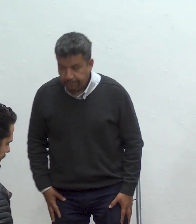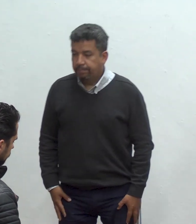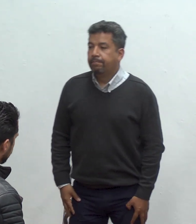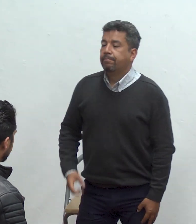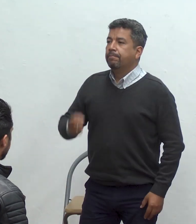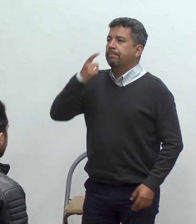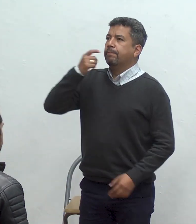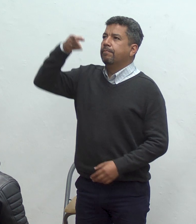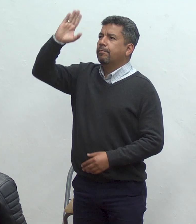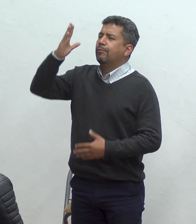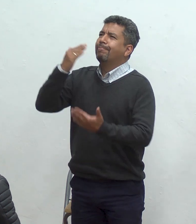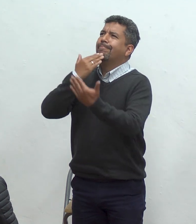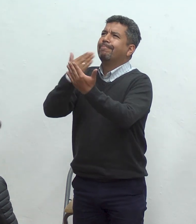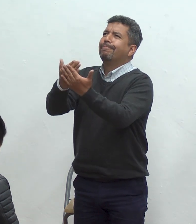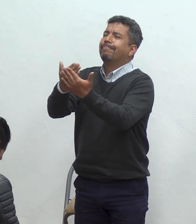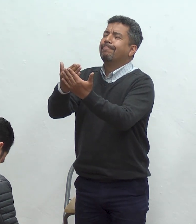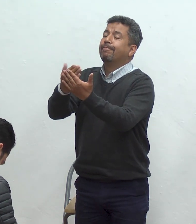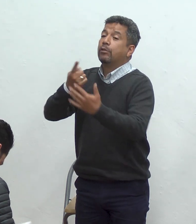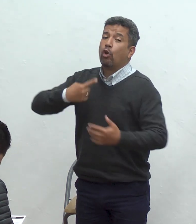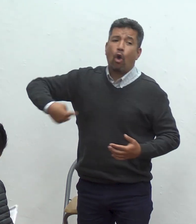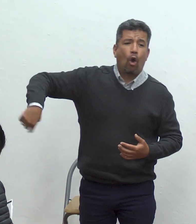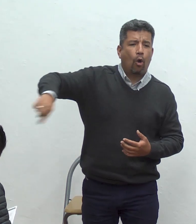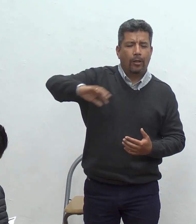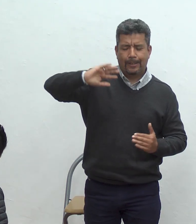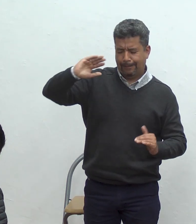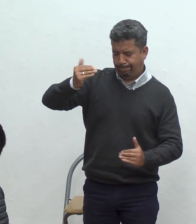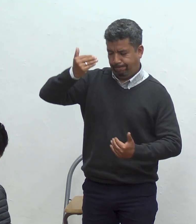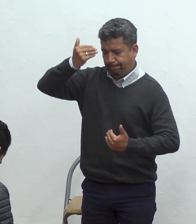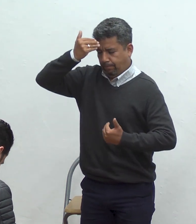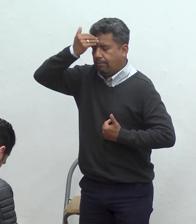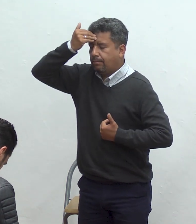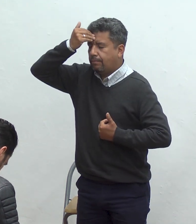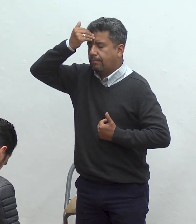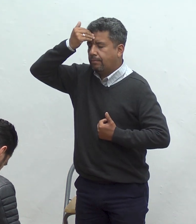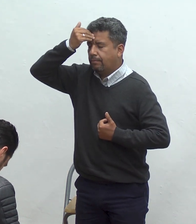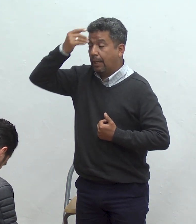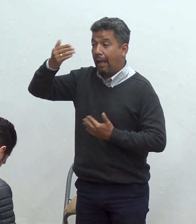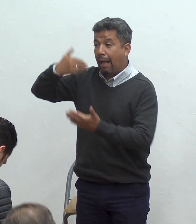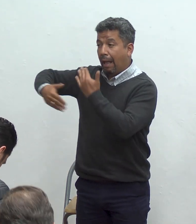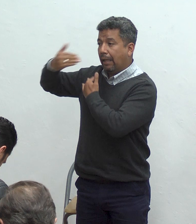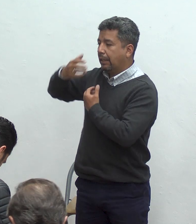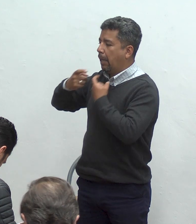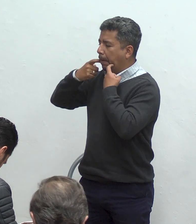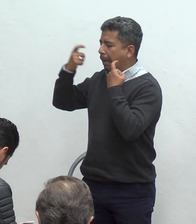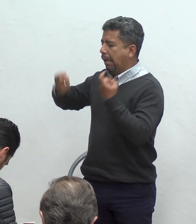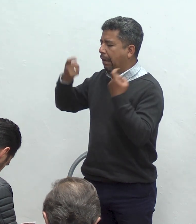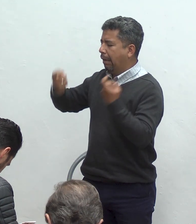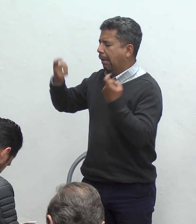nosotros estamos aquí conscientes absolutamente de que éramos pecadores,